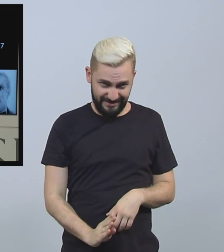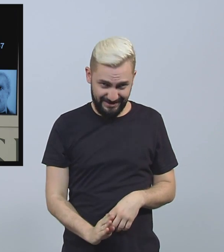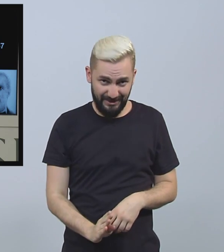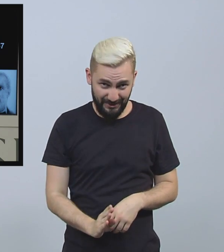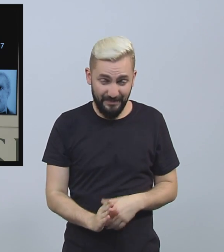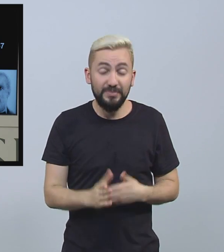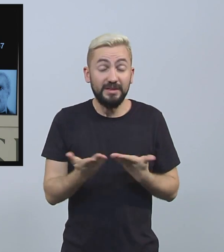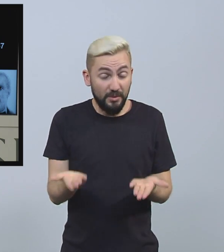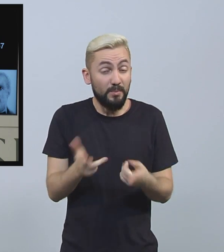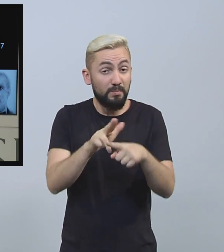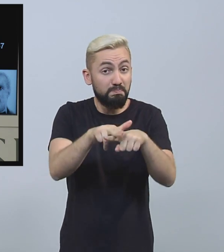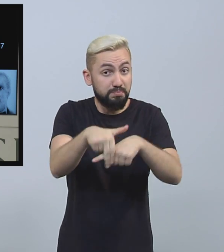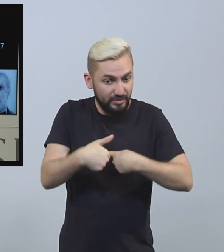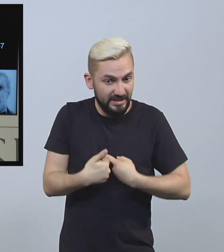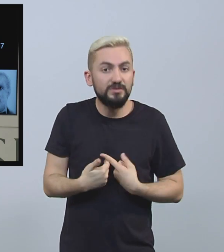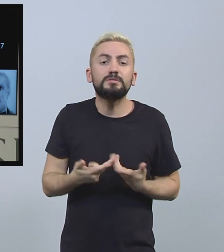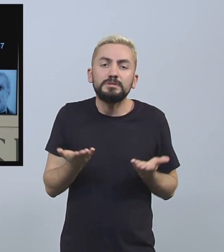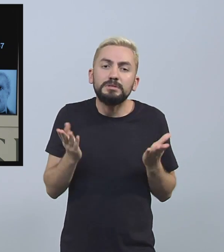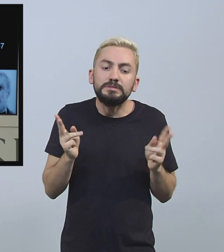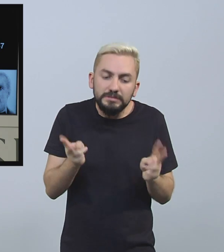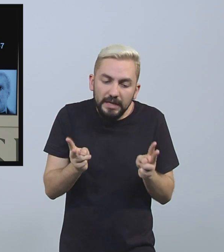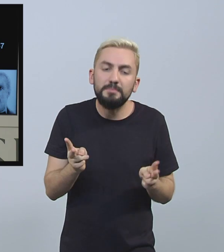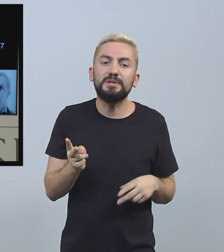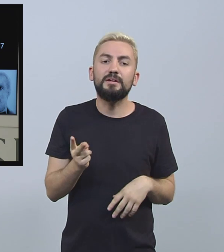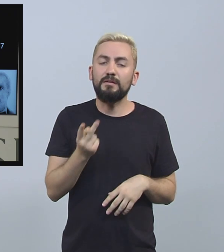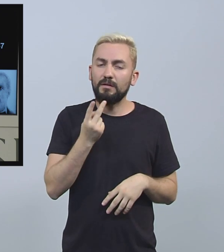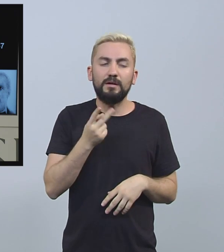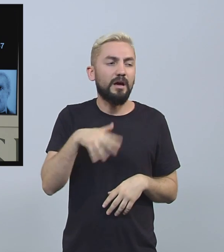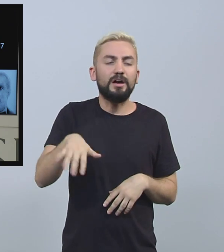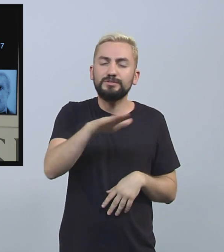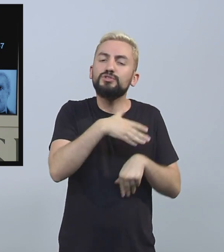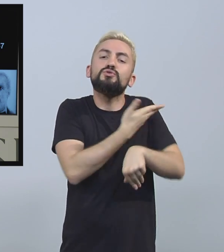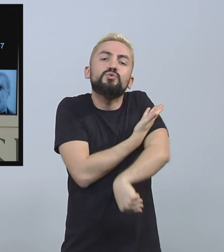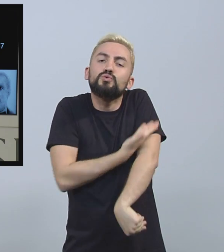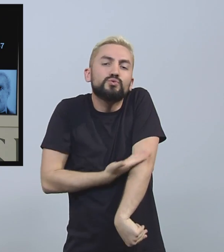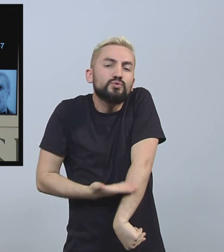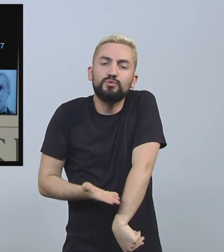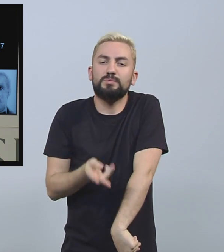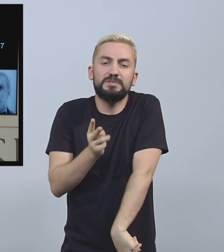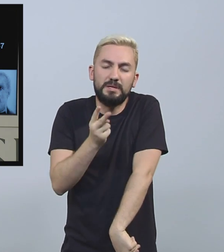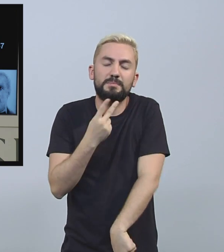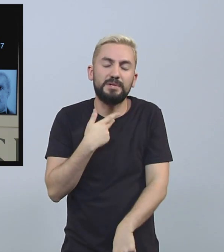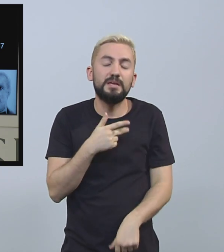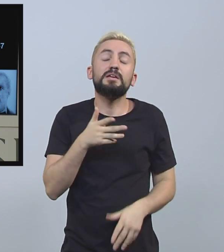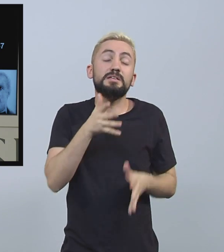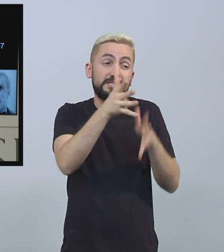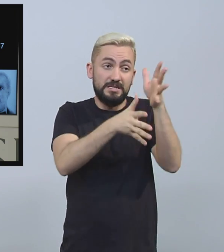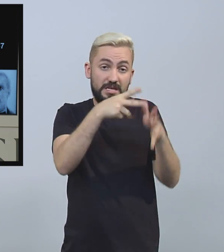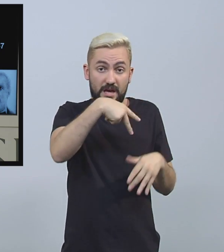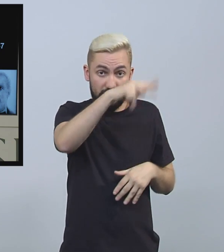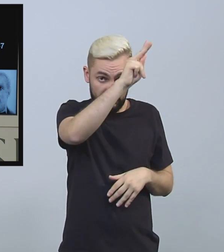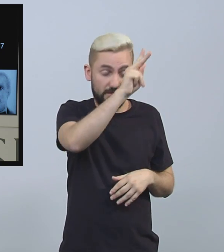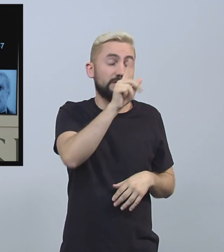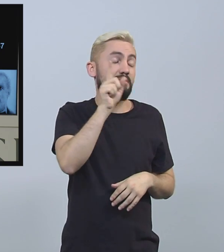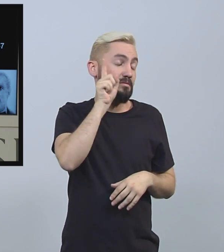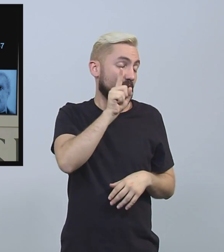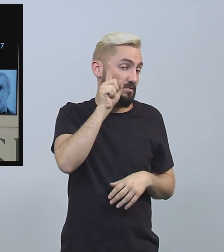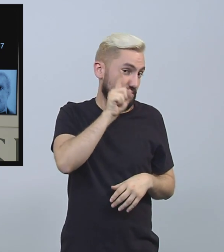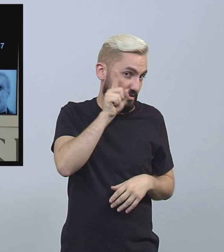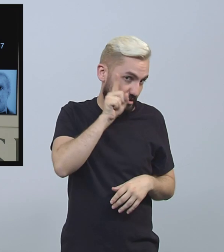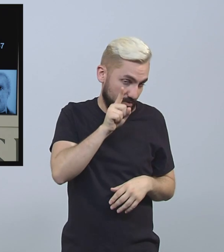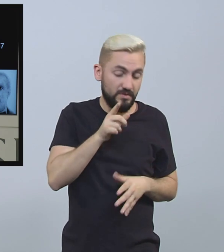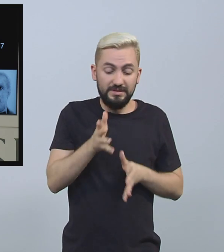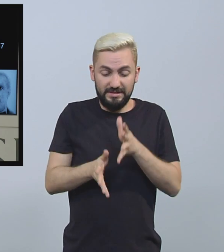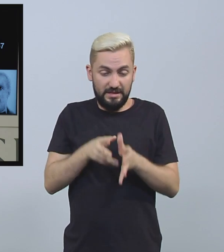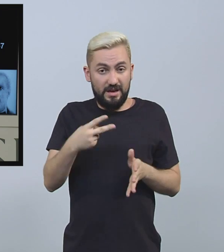essa razão que dizemos que a língua de sinais a língua de sinais americana e a língua de sinais